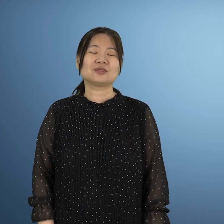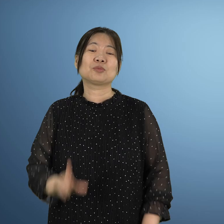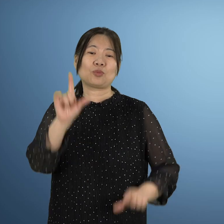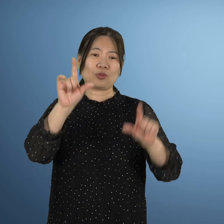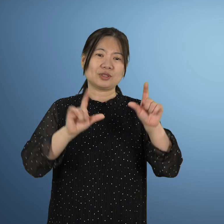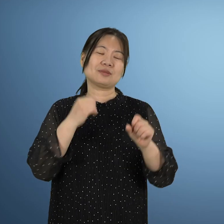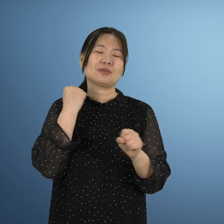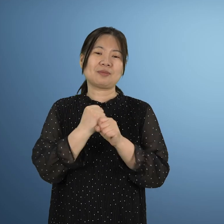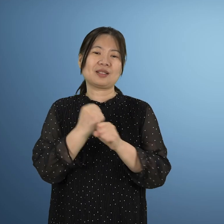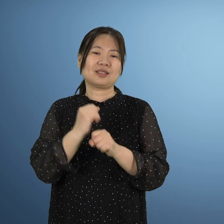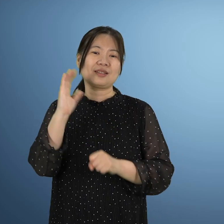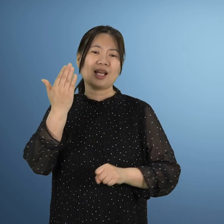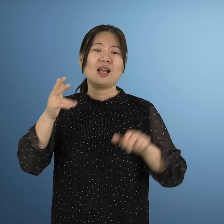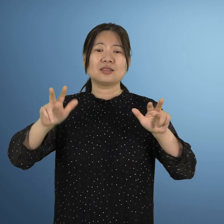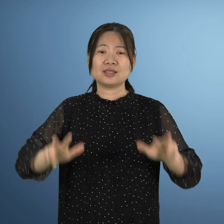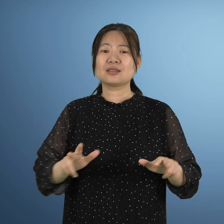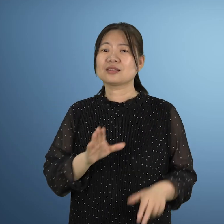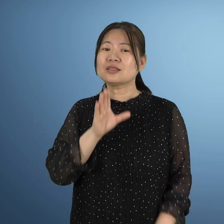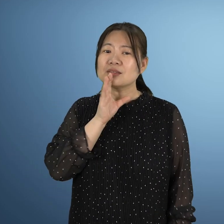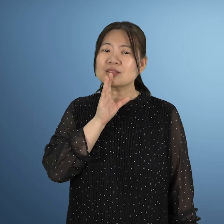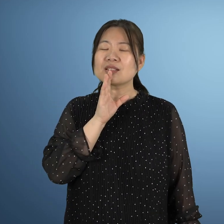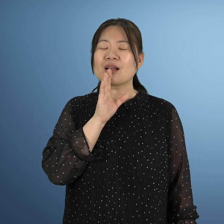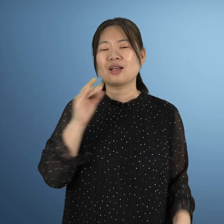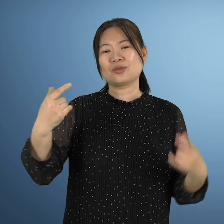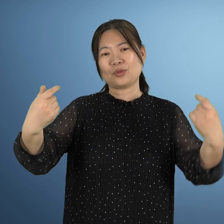말았습니다. 지금이야말로